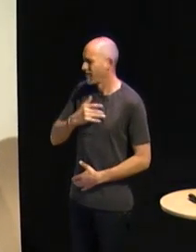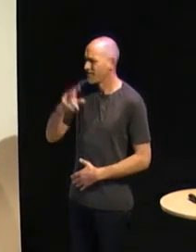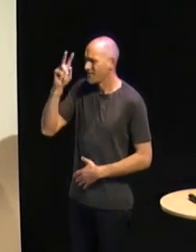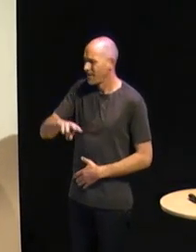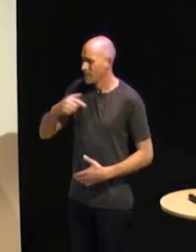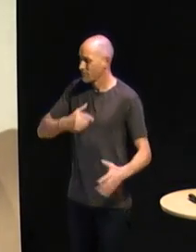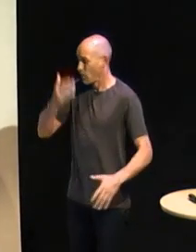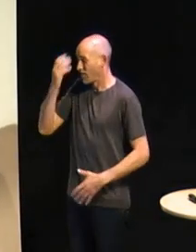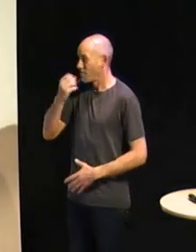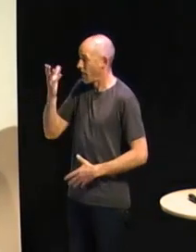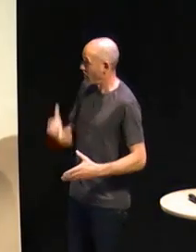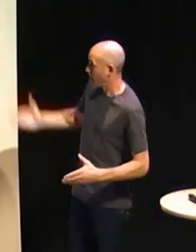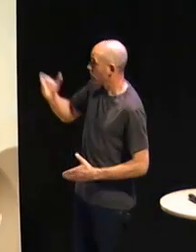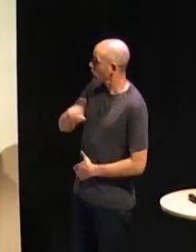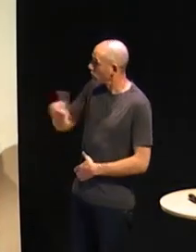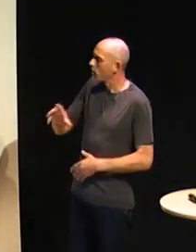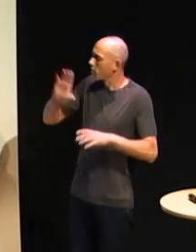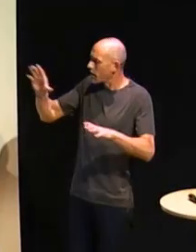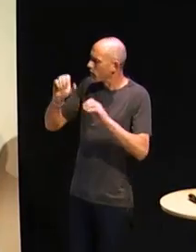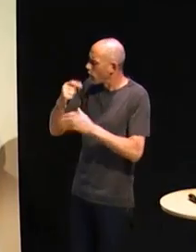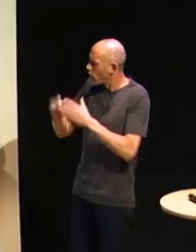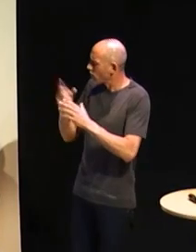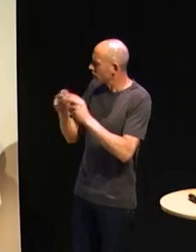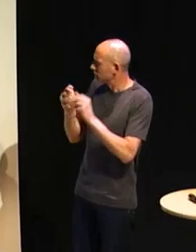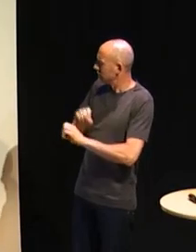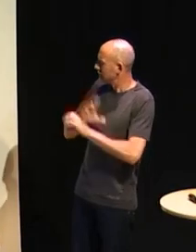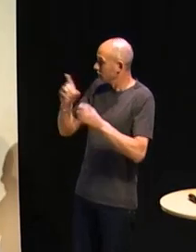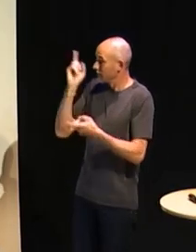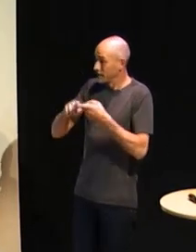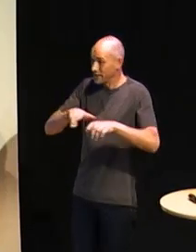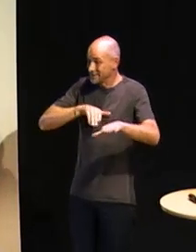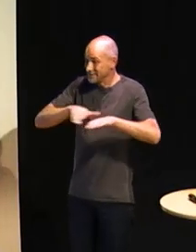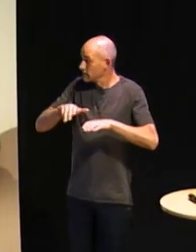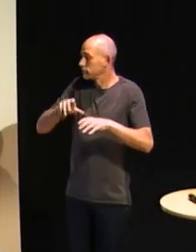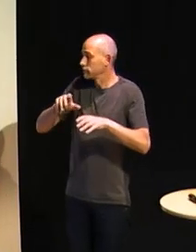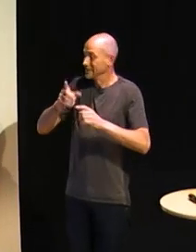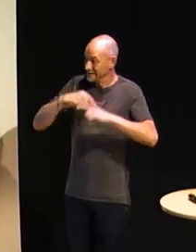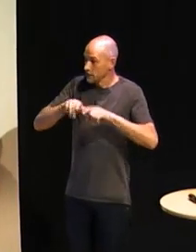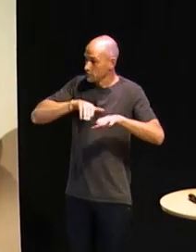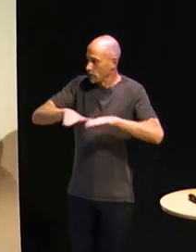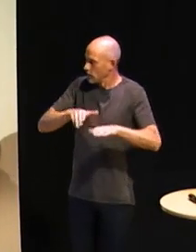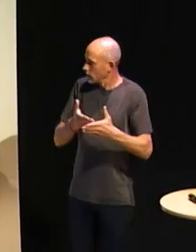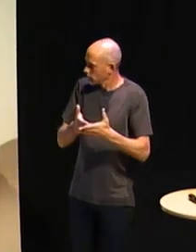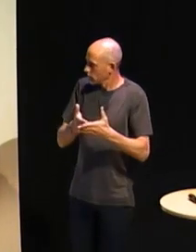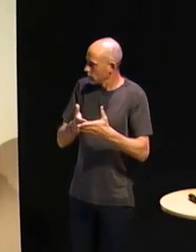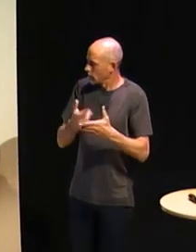signes méthodiques ? J'ai pas bien compris la différence avec... voilà, je suis un petit peu perdue là-dedans. Si vous pouviez m'éclaircir.